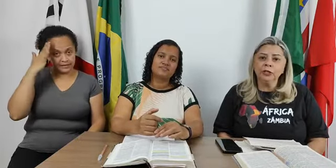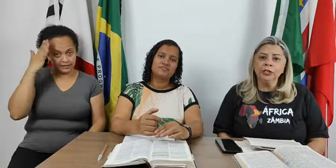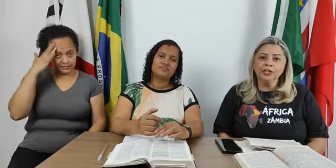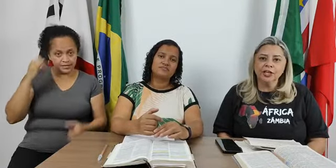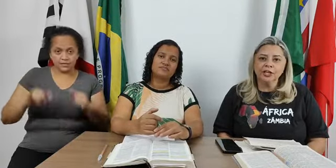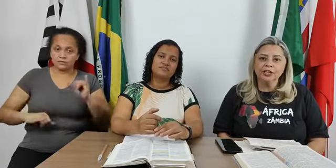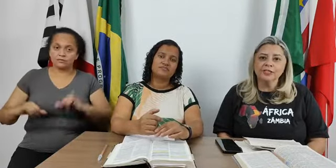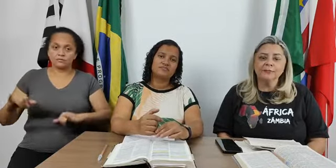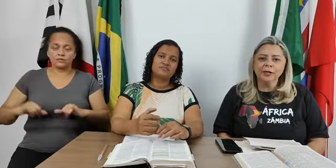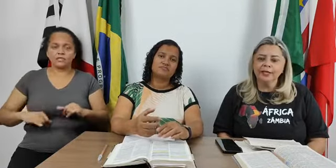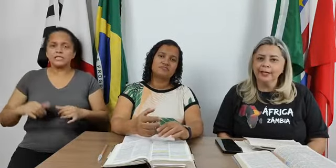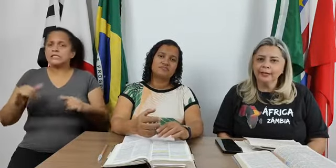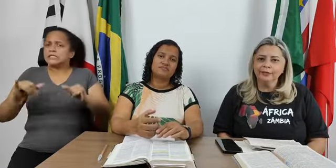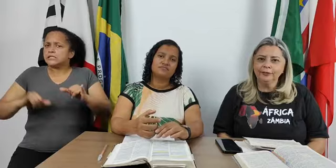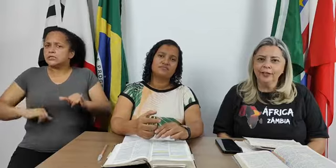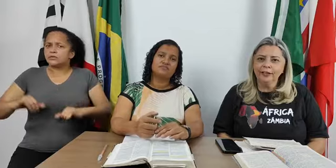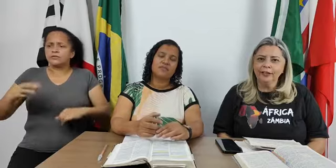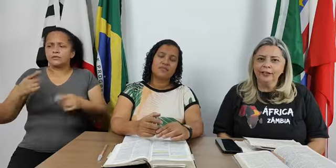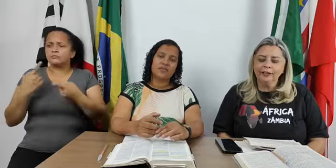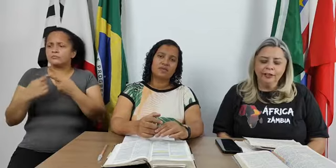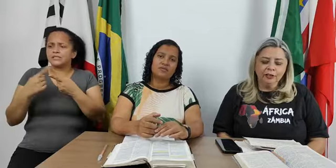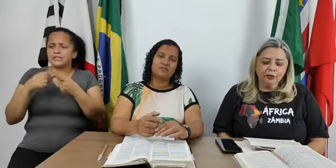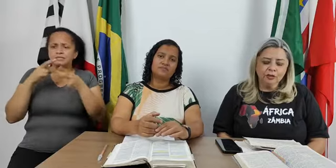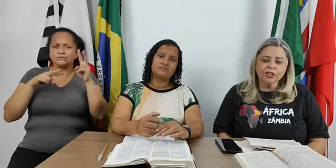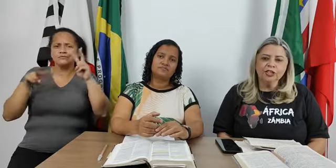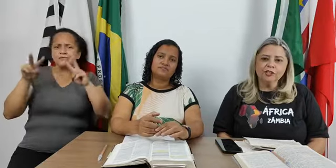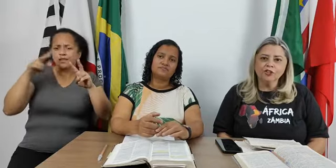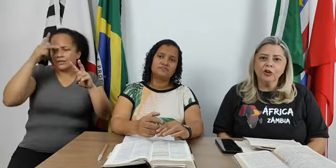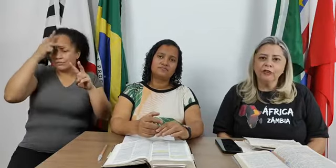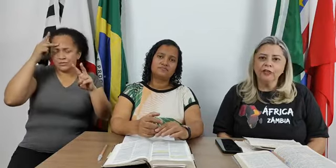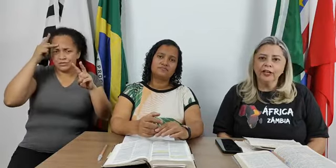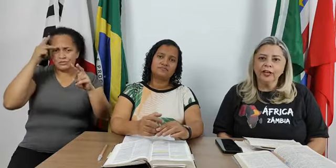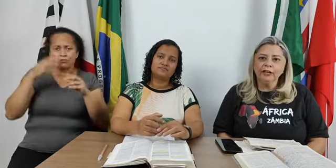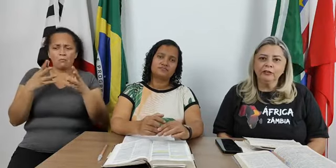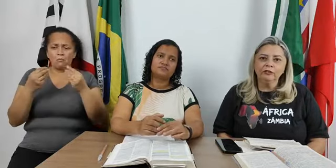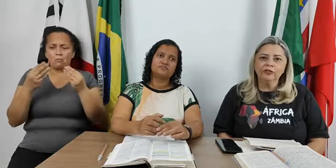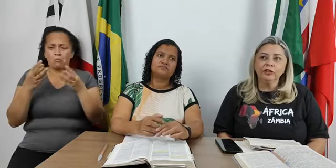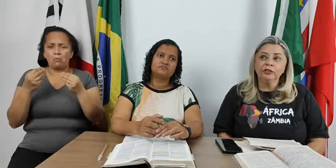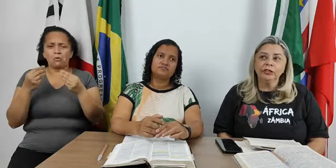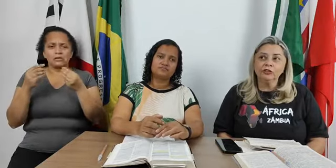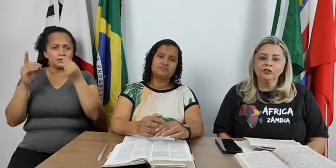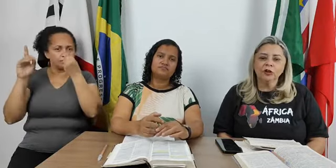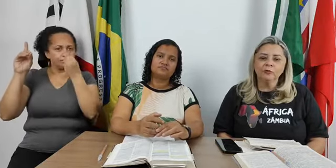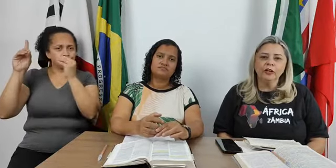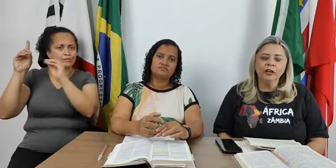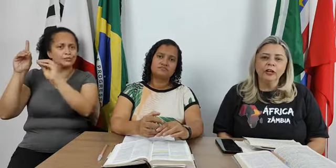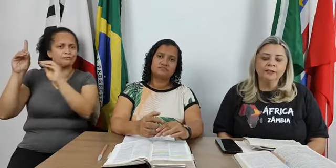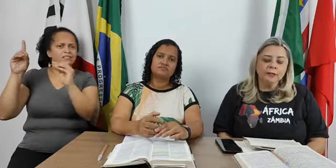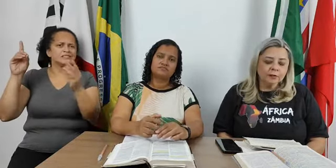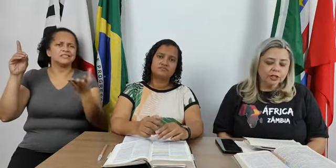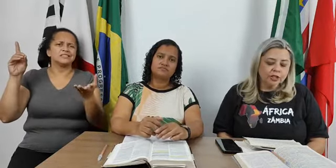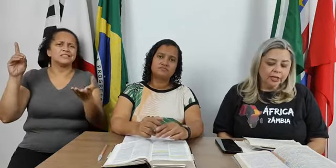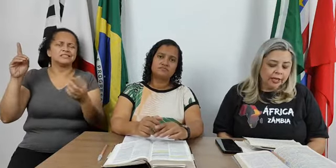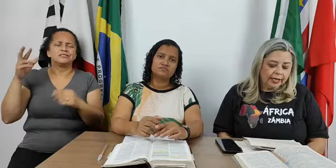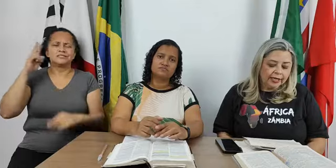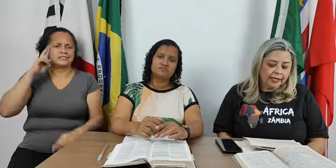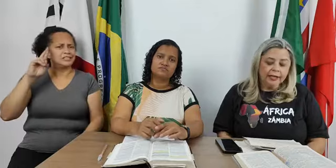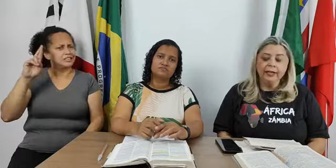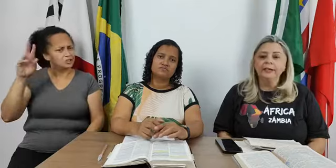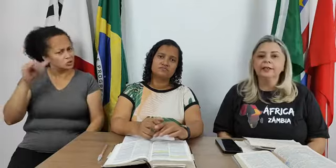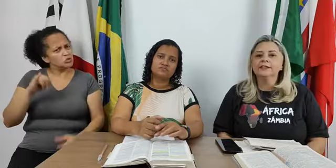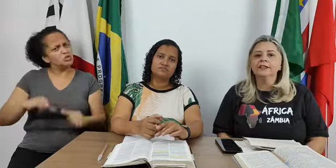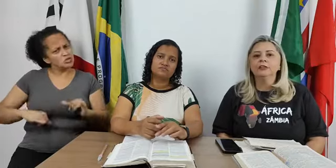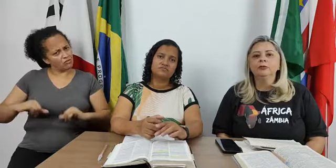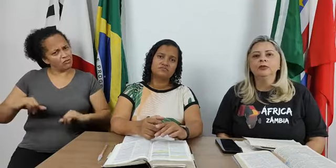ver muita gente se perdendo, né? E hoje ainda sofre, né? O Senhor ainda sofre. Você imagina lá